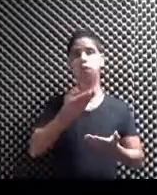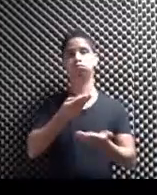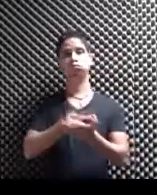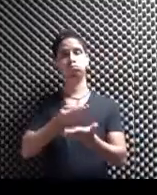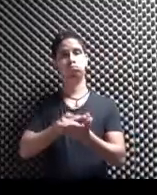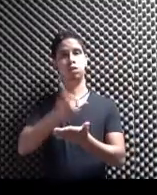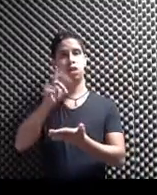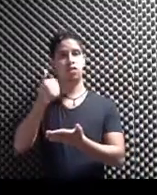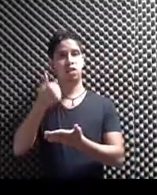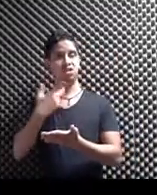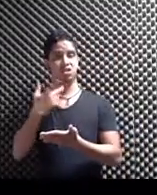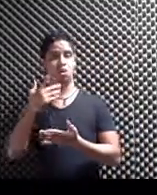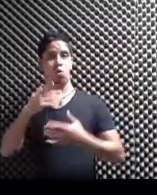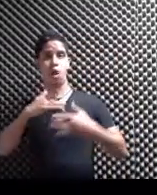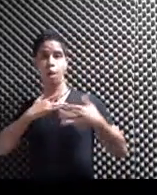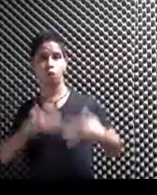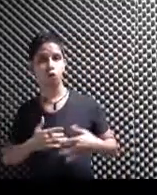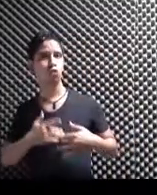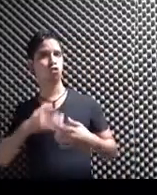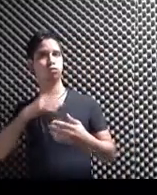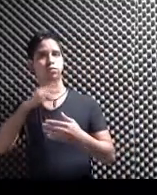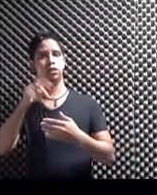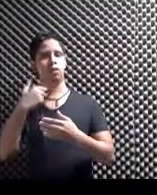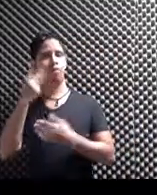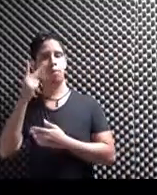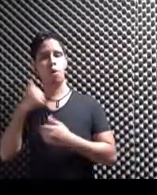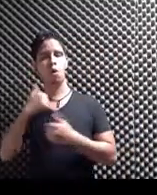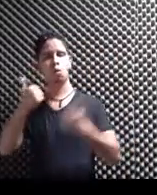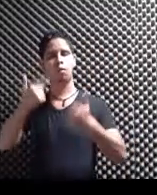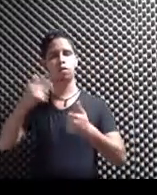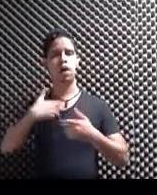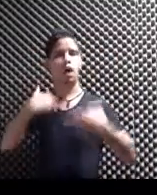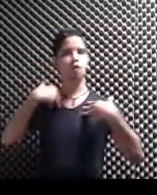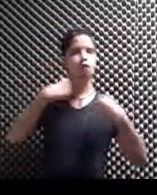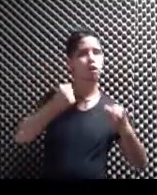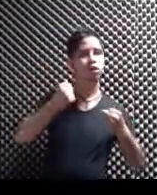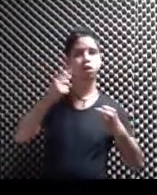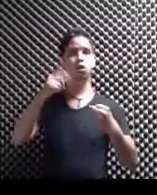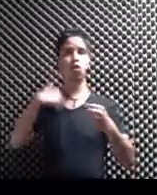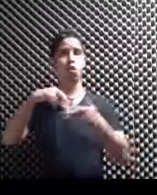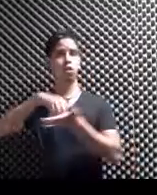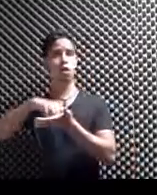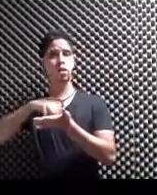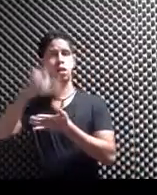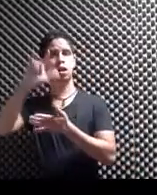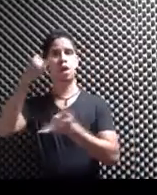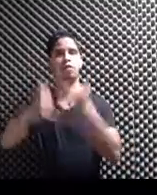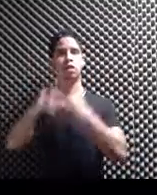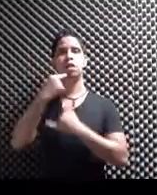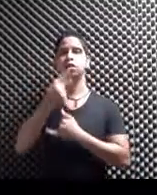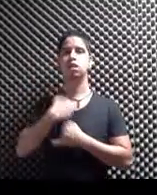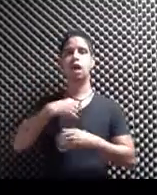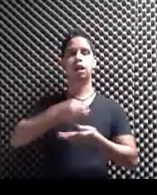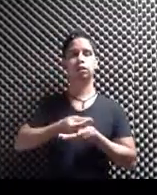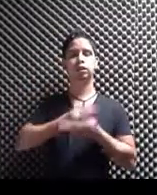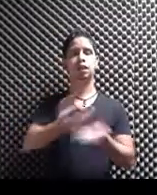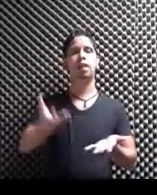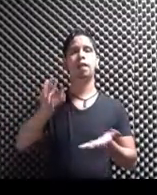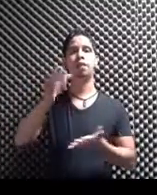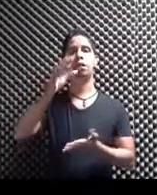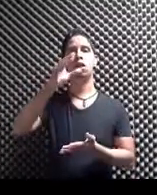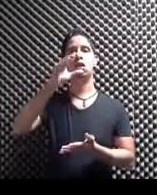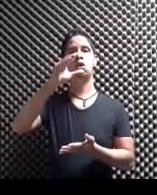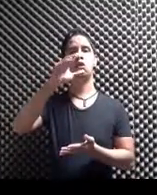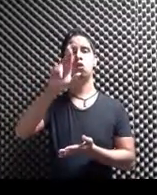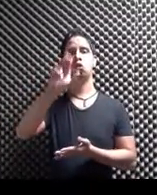discutimos cuáles son las debilidades y las fortalezas y nos vamos entonces a lo que es la tirada de cuarzo ok que me va a decir en ese momento